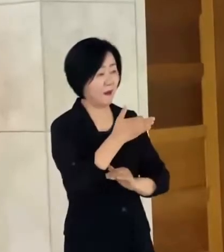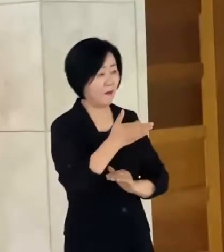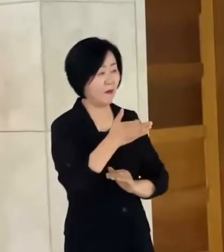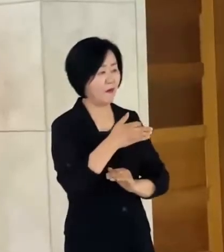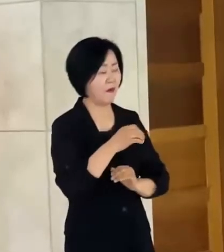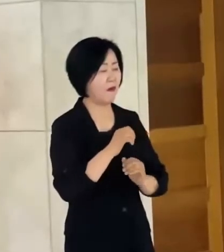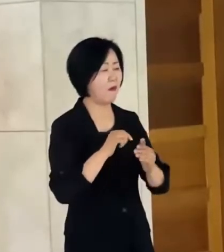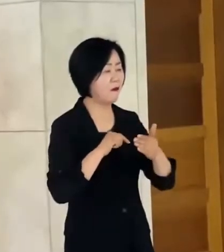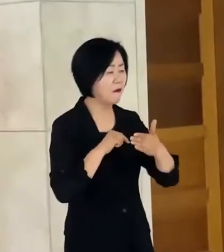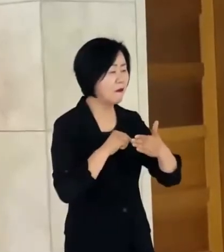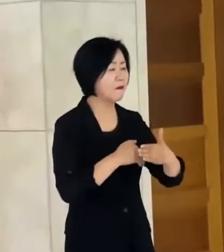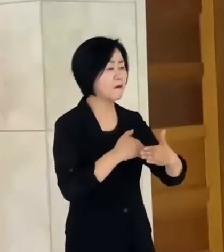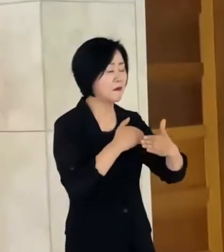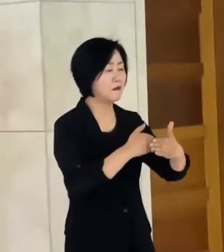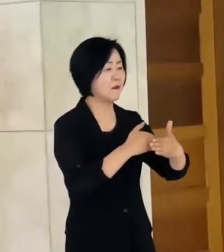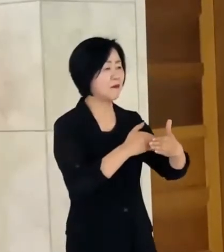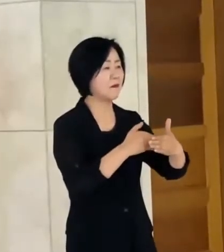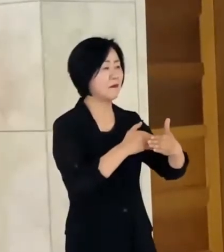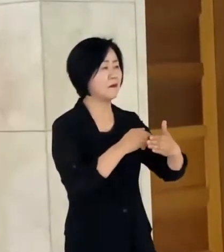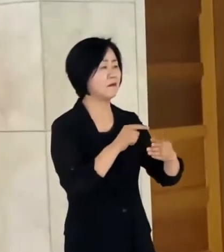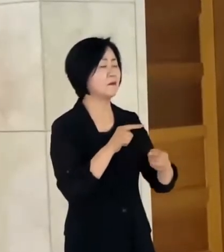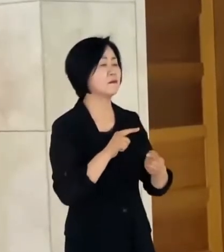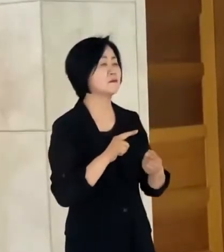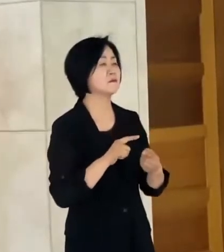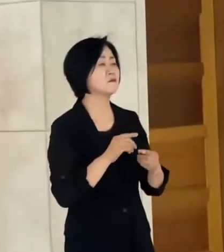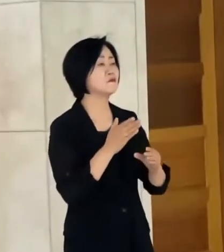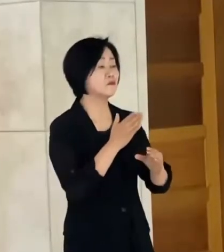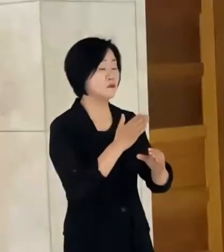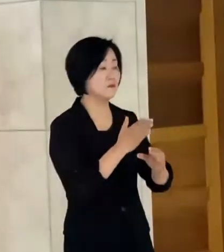코로나가 진행되는 과정이라 사실은